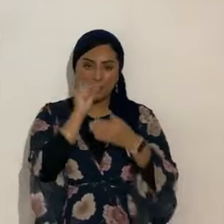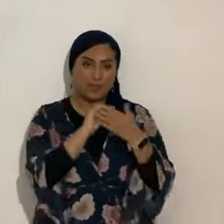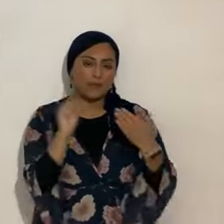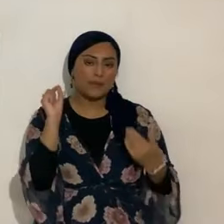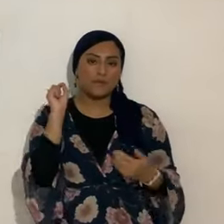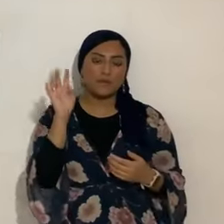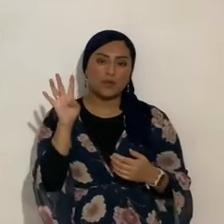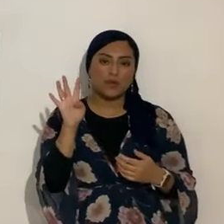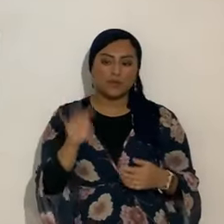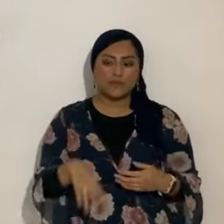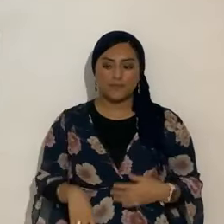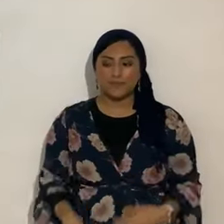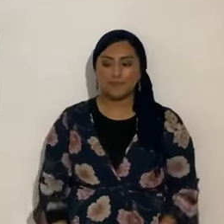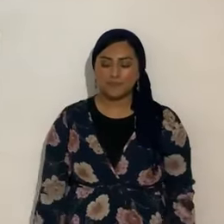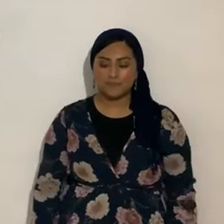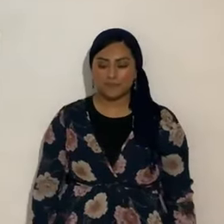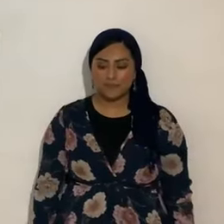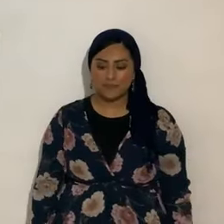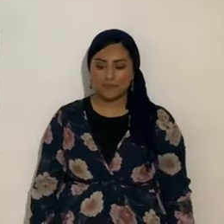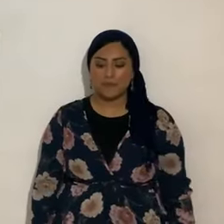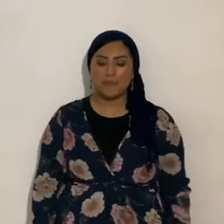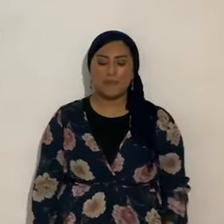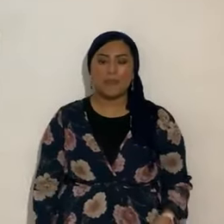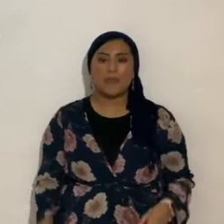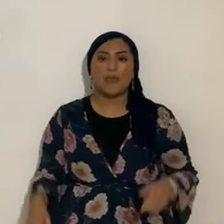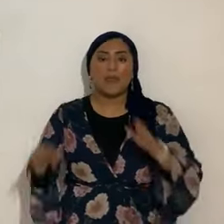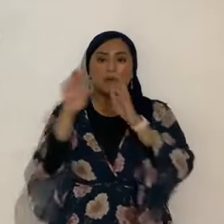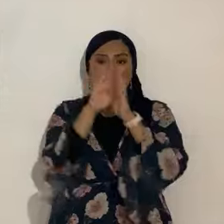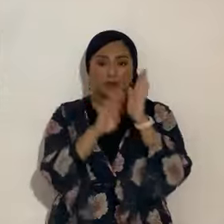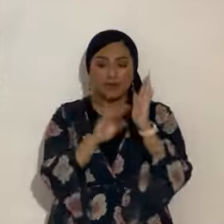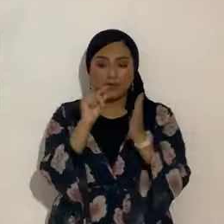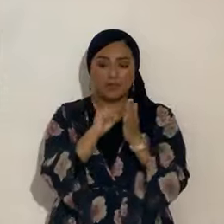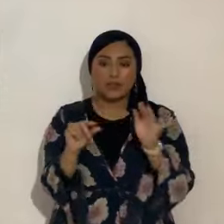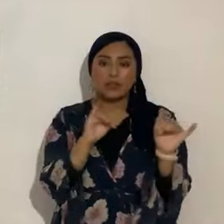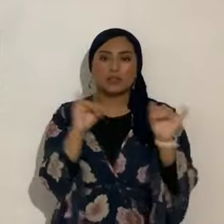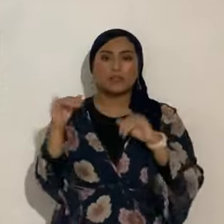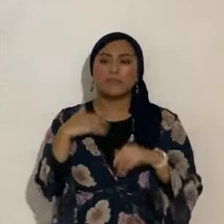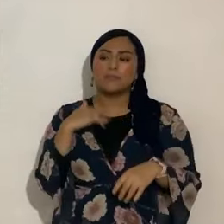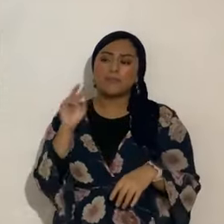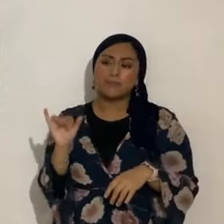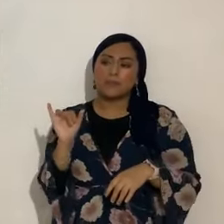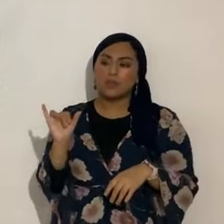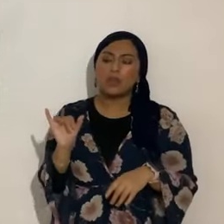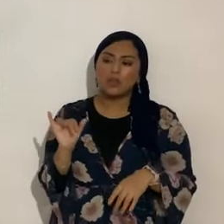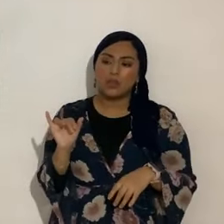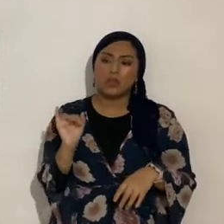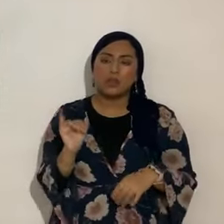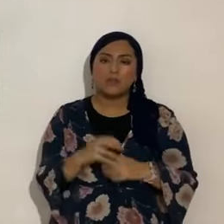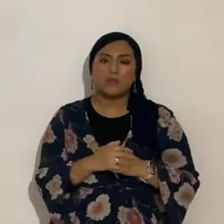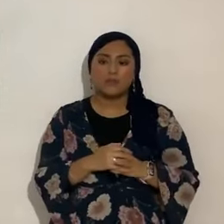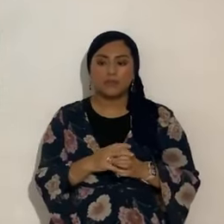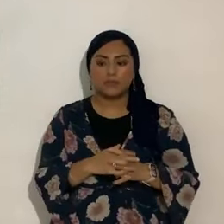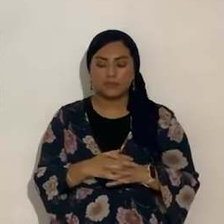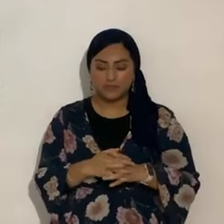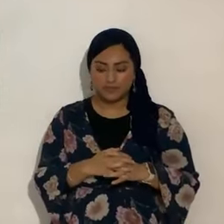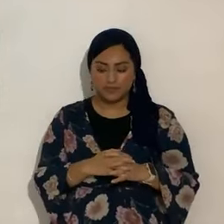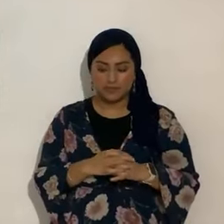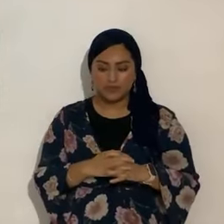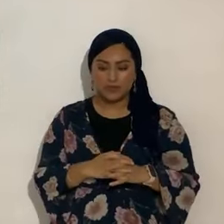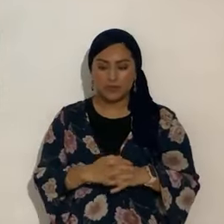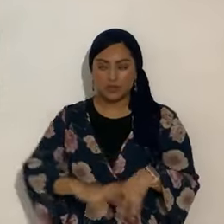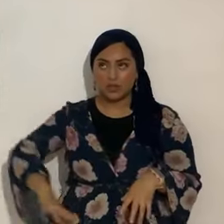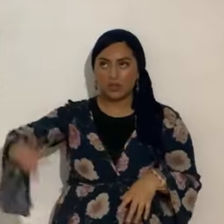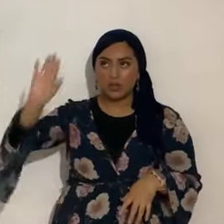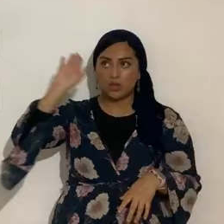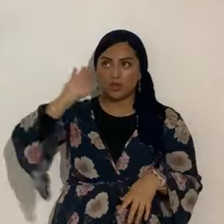verso 4. Y entonces este verso también me llamó mucho la atención. Dice aquí, Él es